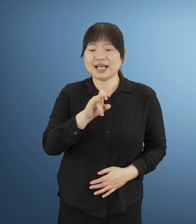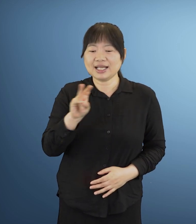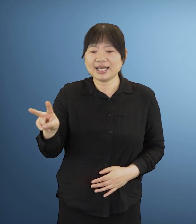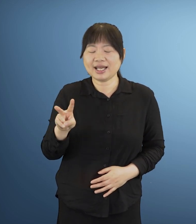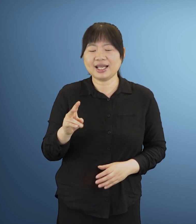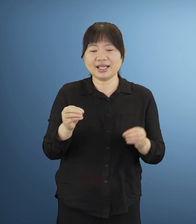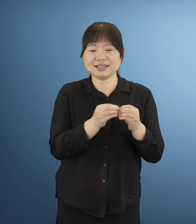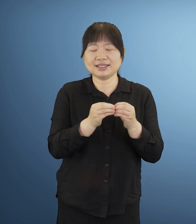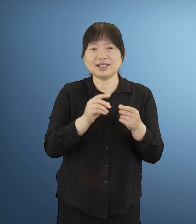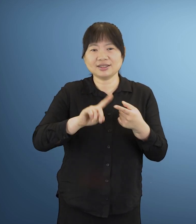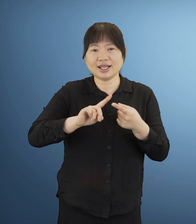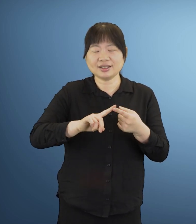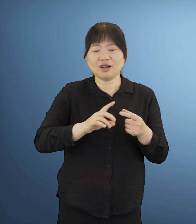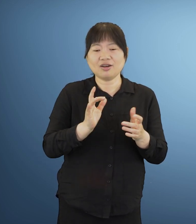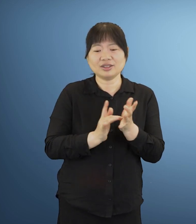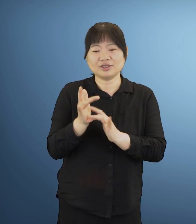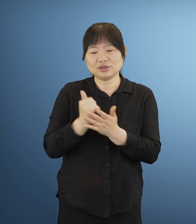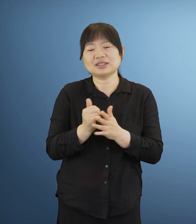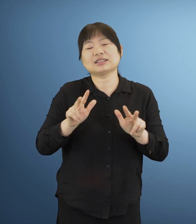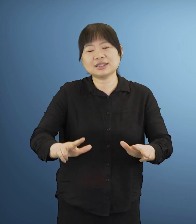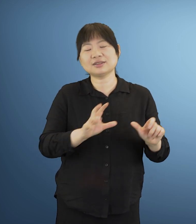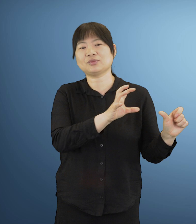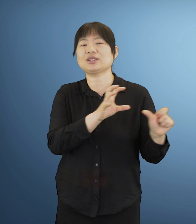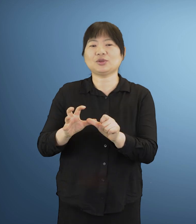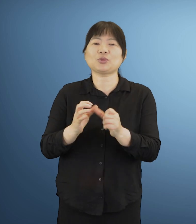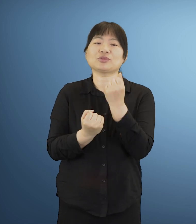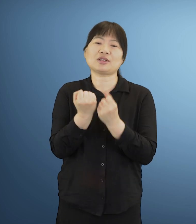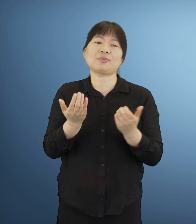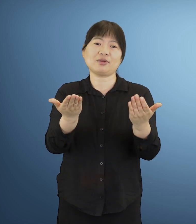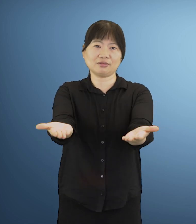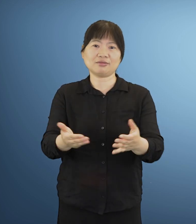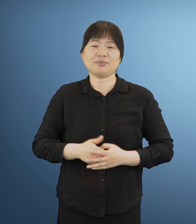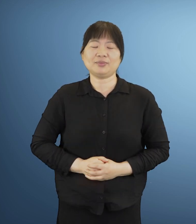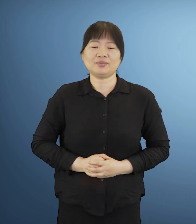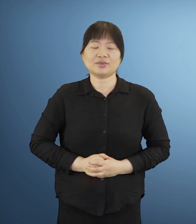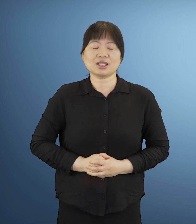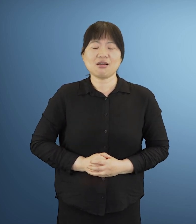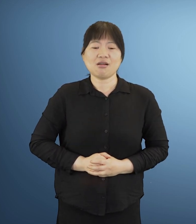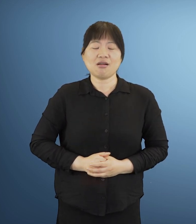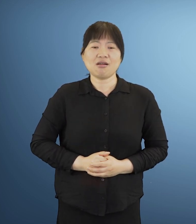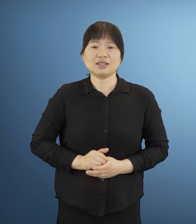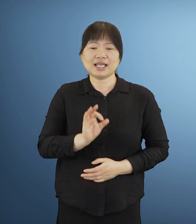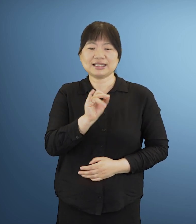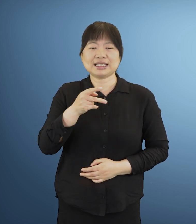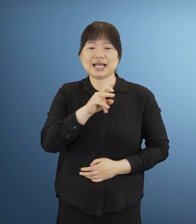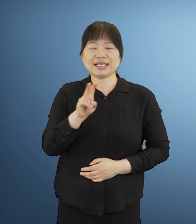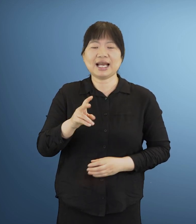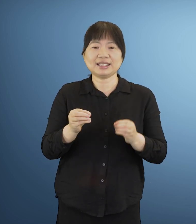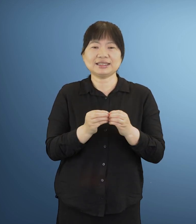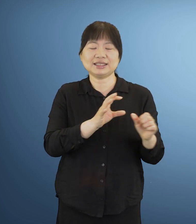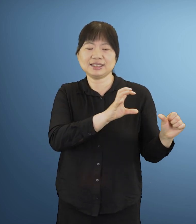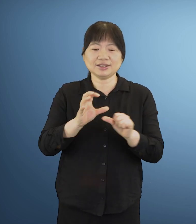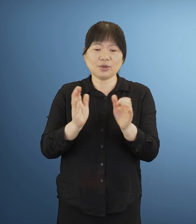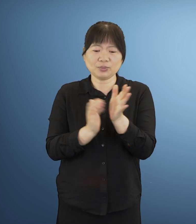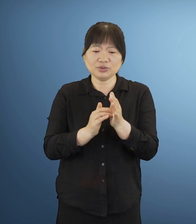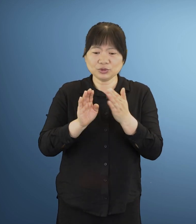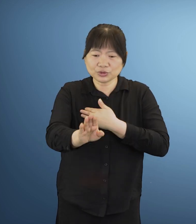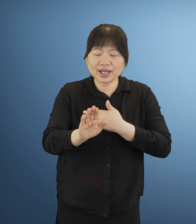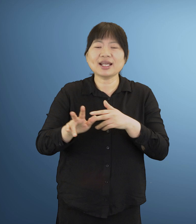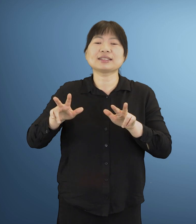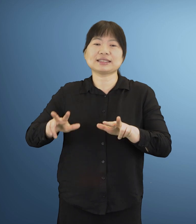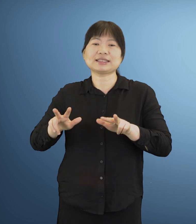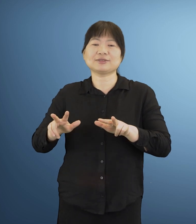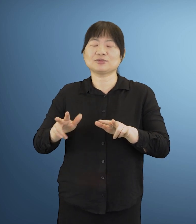글을 예수님이 인용하시는 거예요. 그런데 그 인용을 마치고 나서 지금부터가